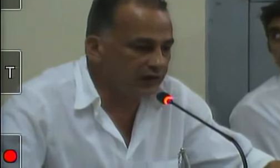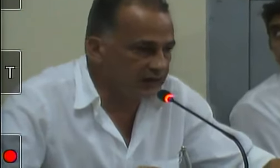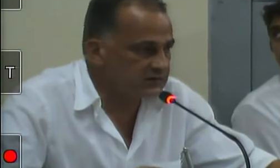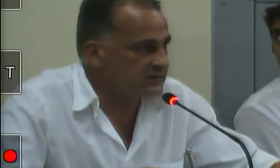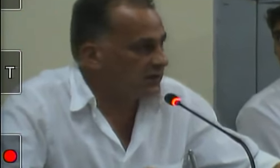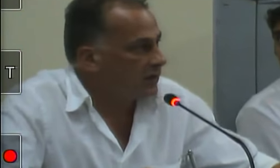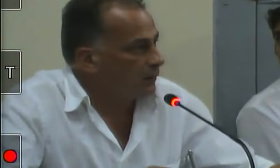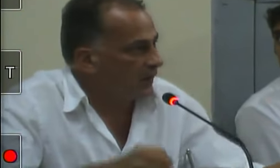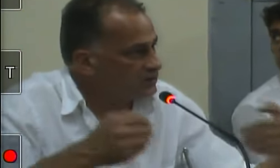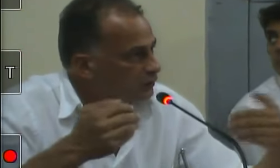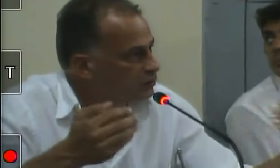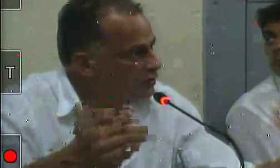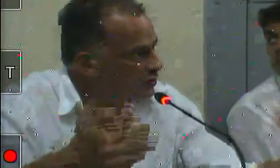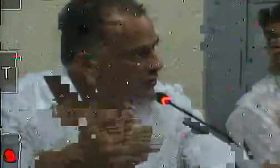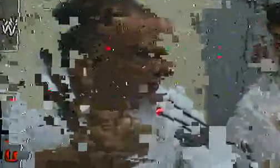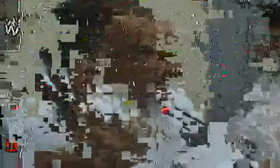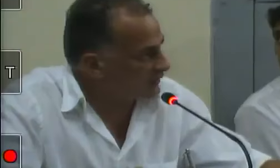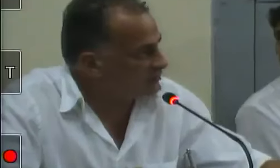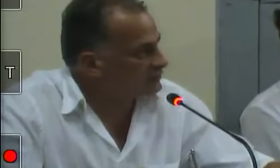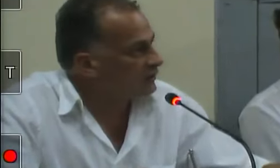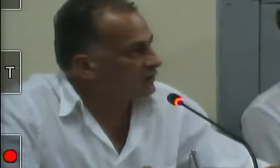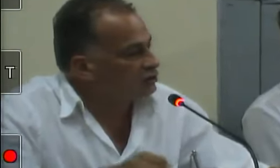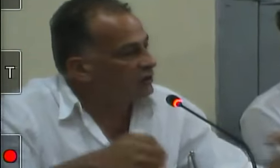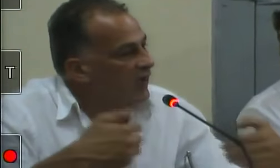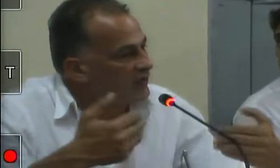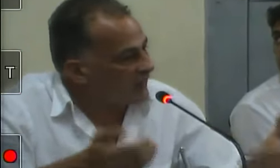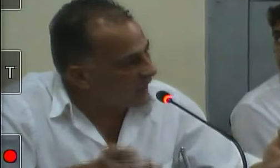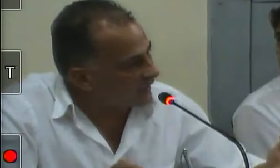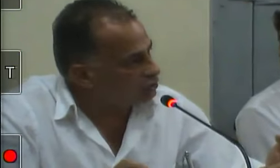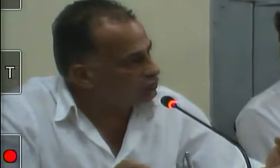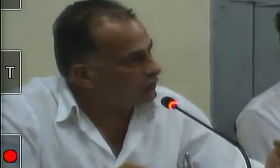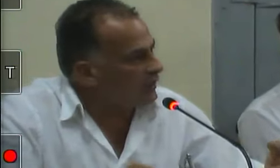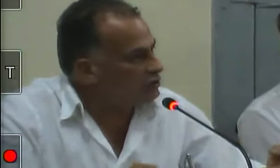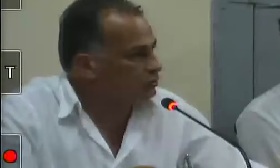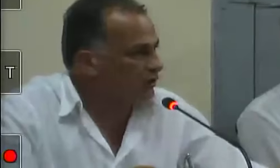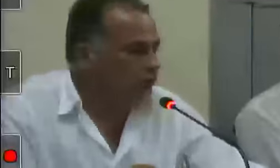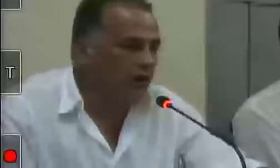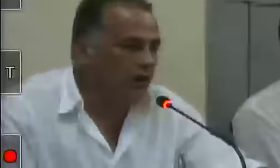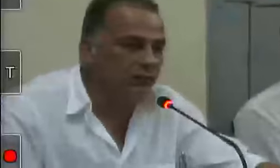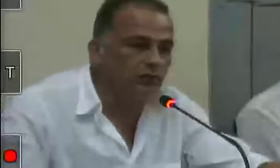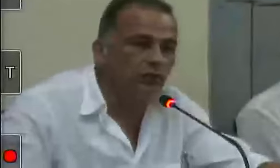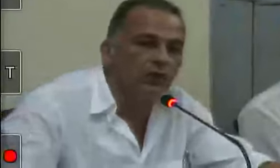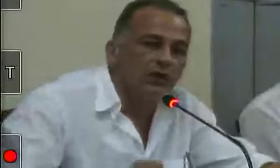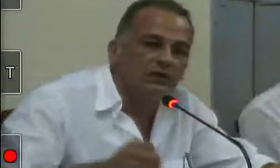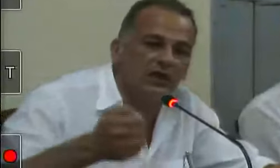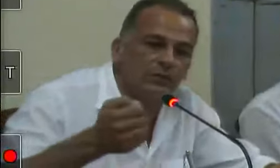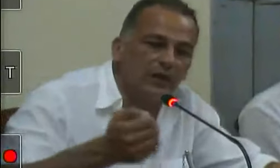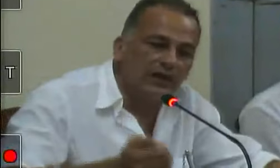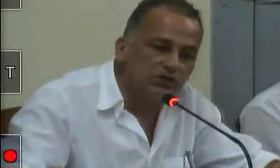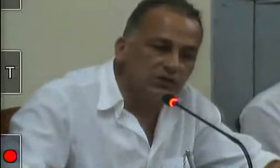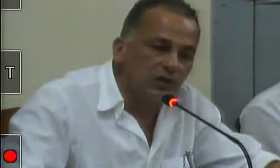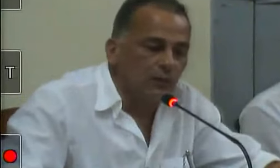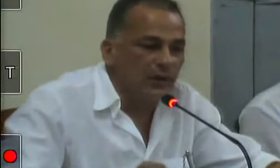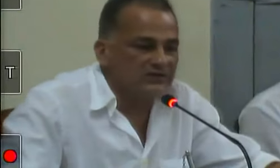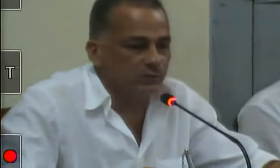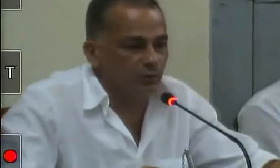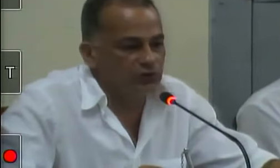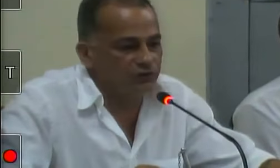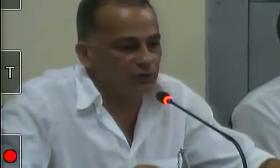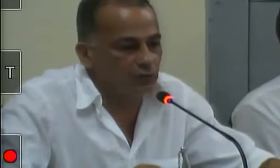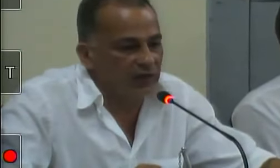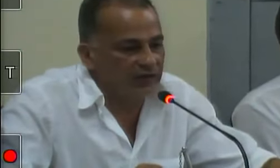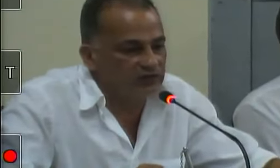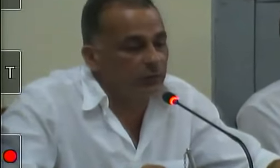de Valença passam por dificuldades de caridade de um médico dando óbito, de repente passa